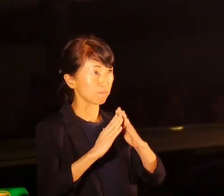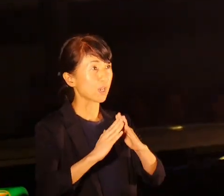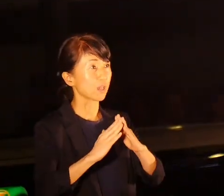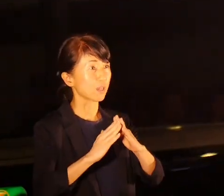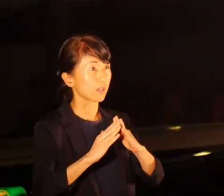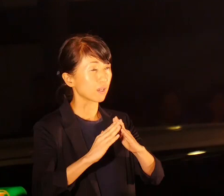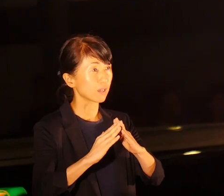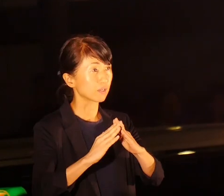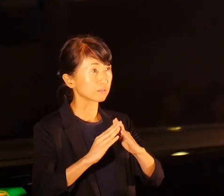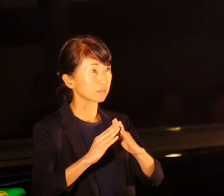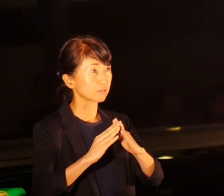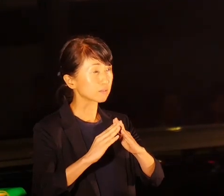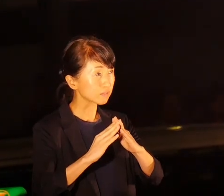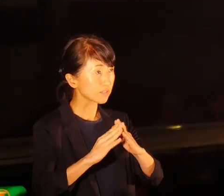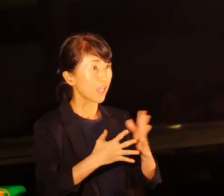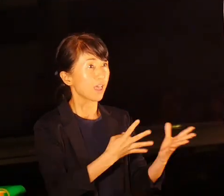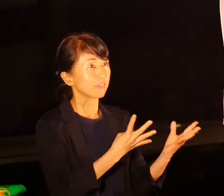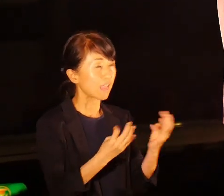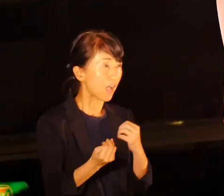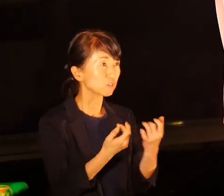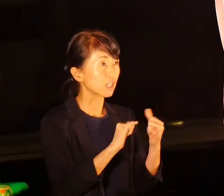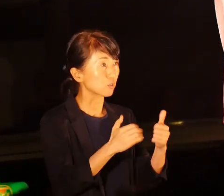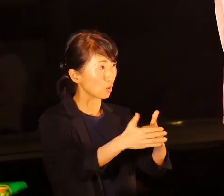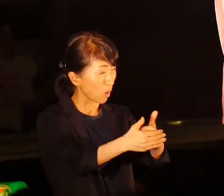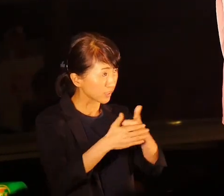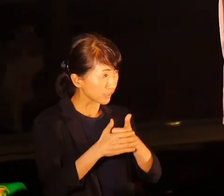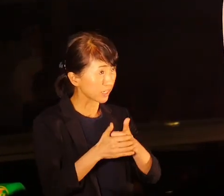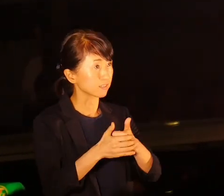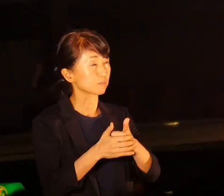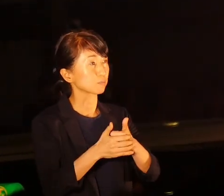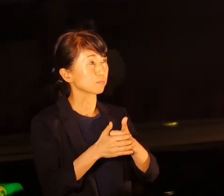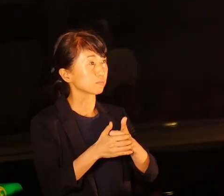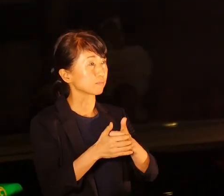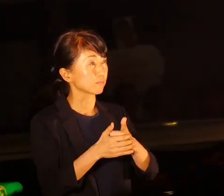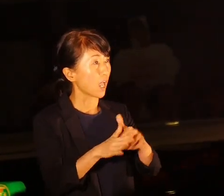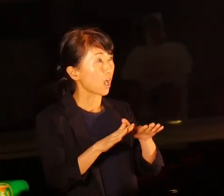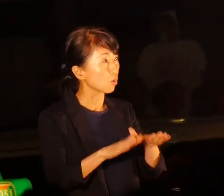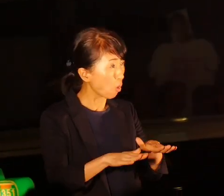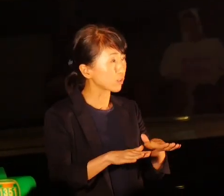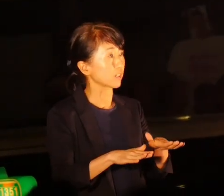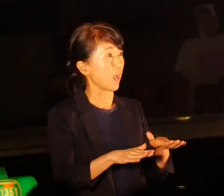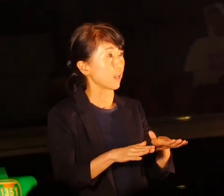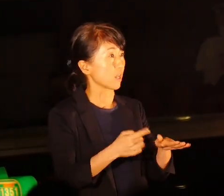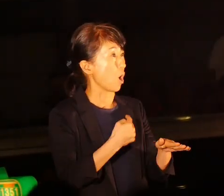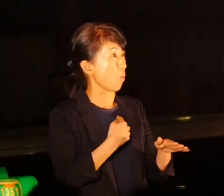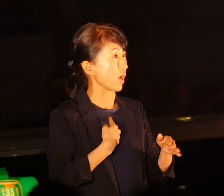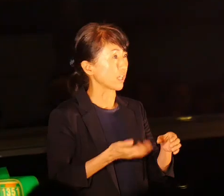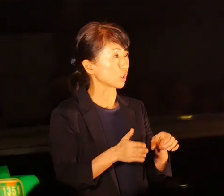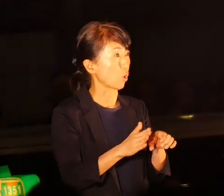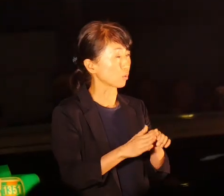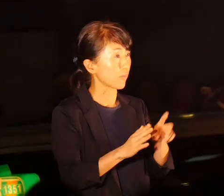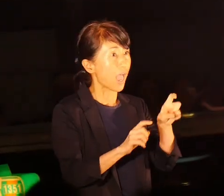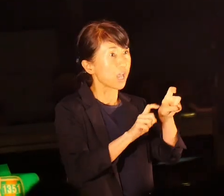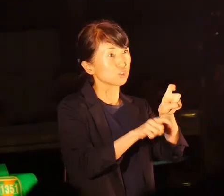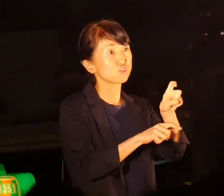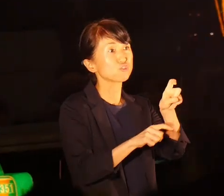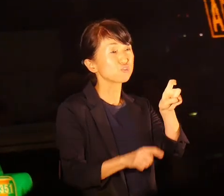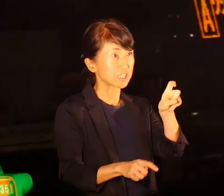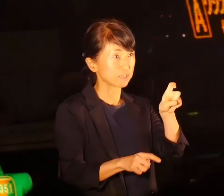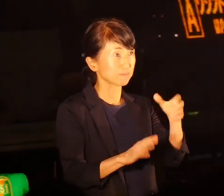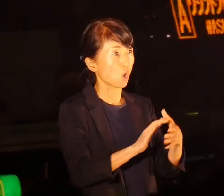して多くの方々のご支援を受け、今回山本太郎を含め10人の仲間